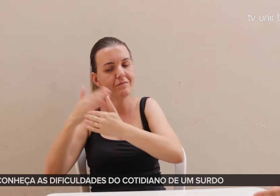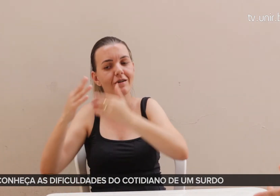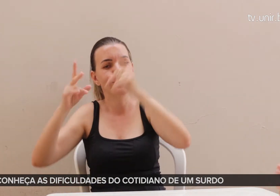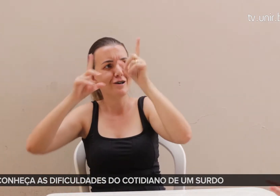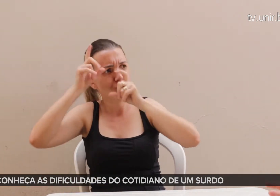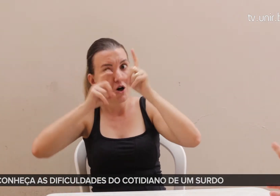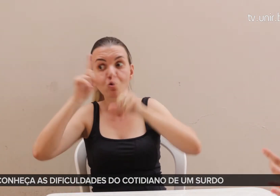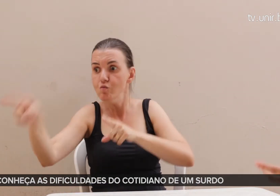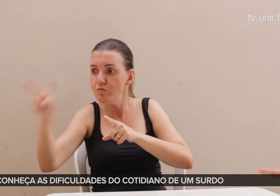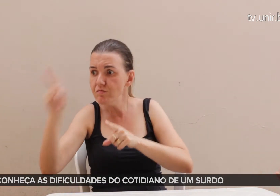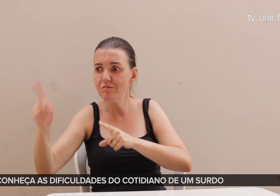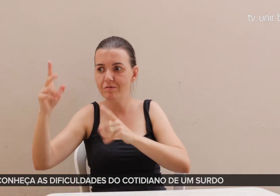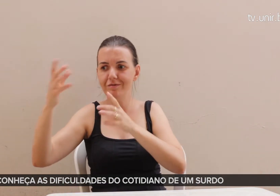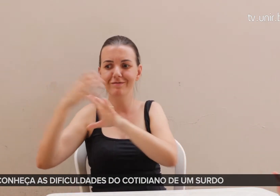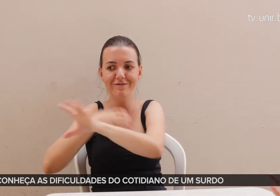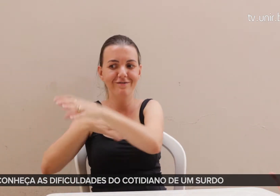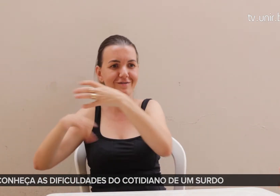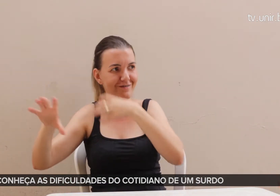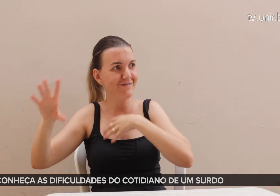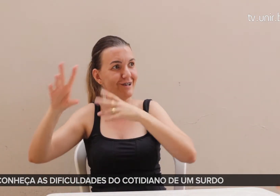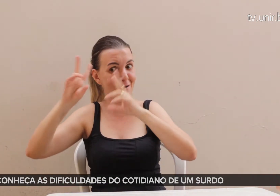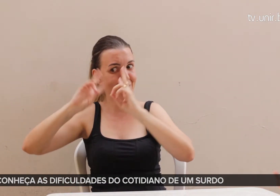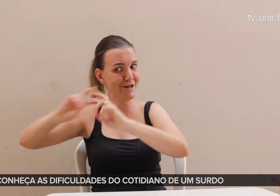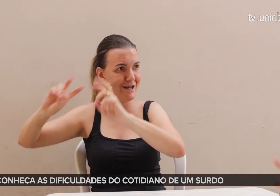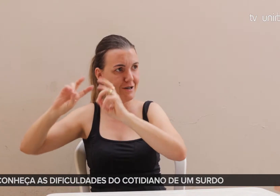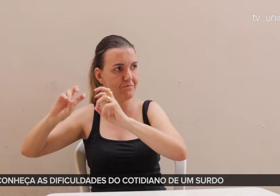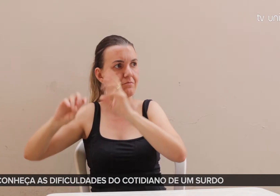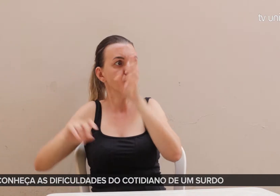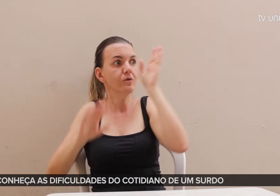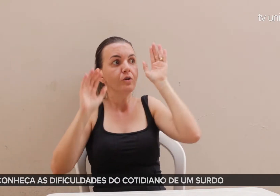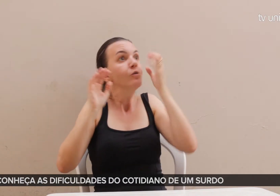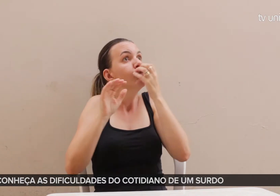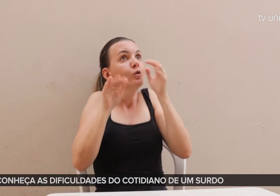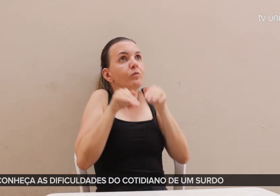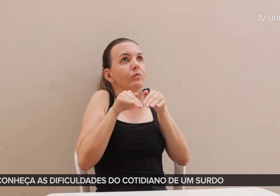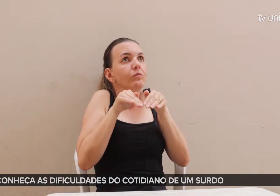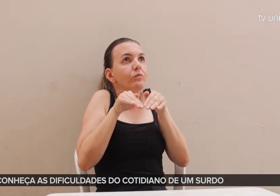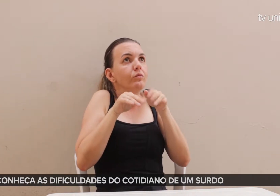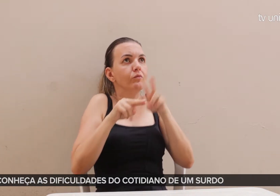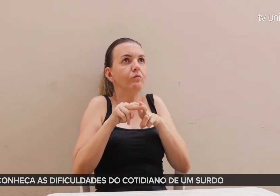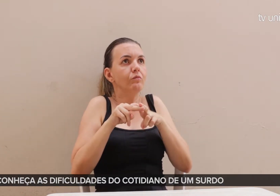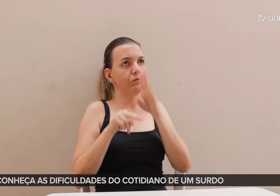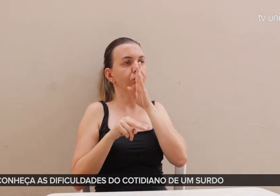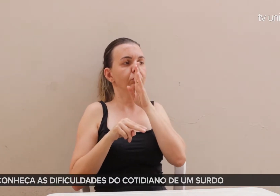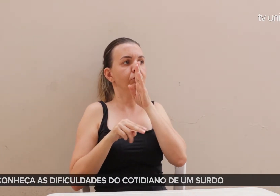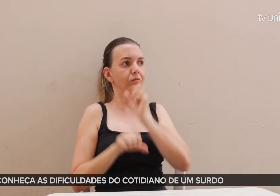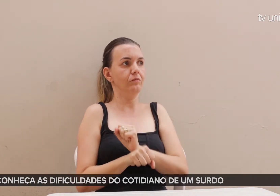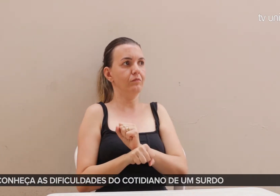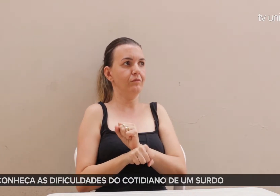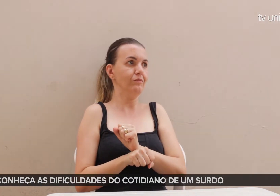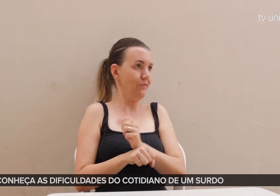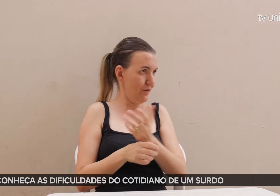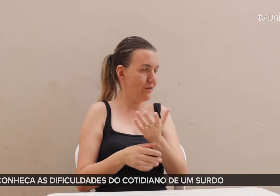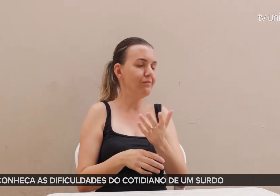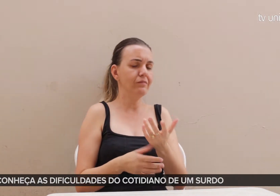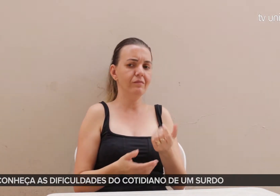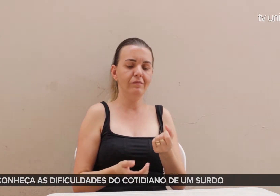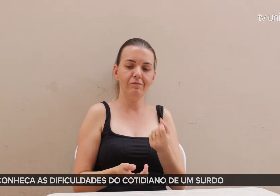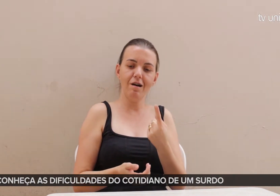senta, o sinal de água, através das expressões faciais, o cachorro me entende, aí ele fica sentado,